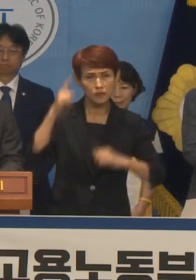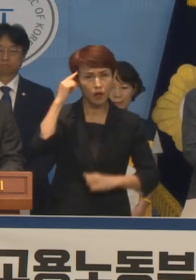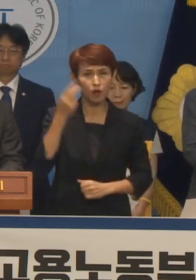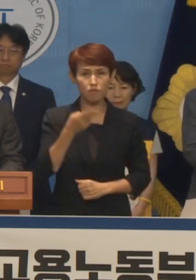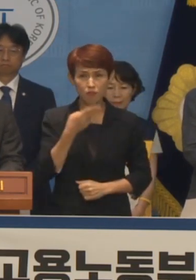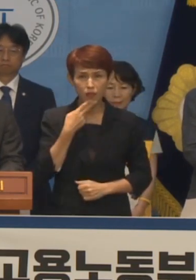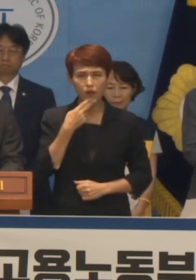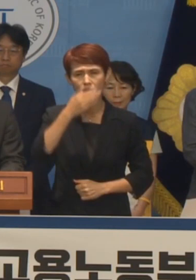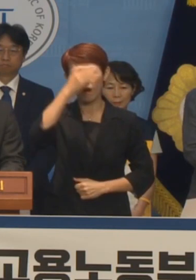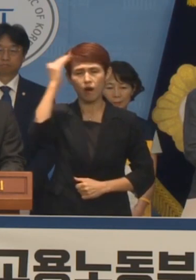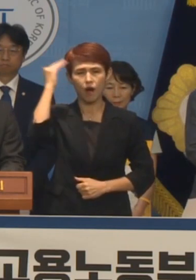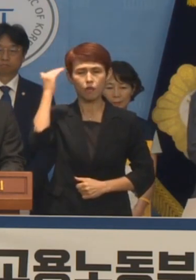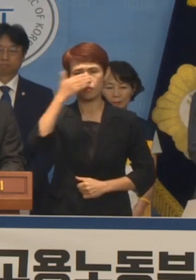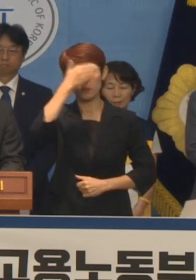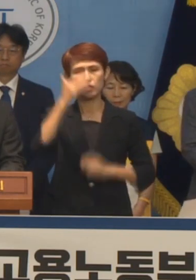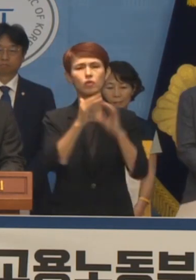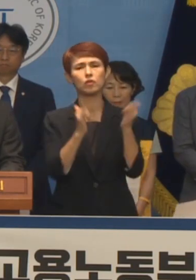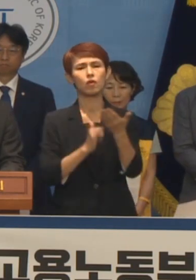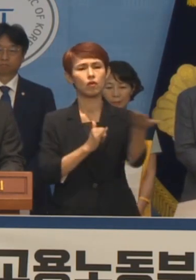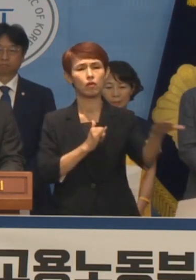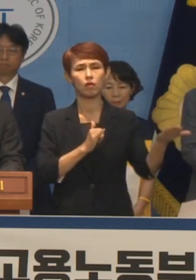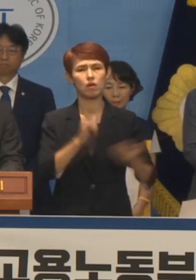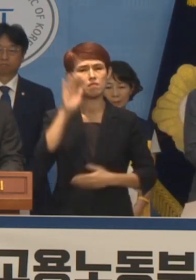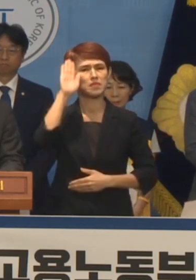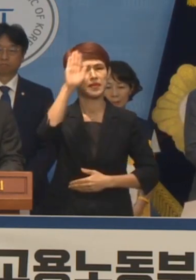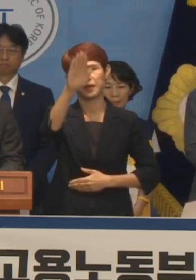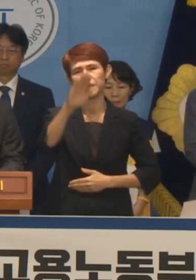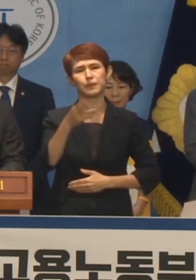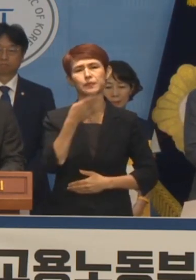우리 대한민국 청년에게 미래는 없습니다.